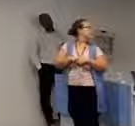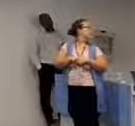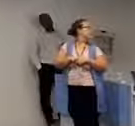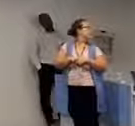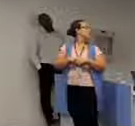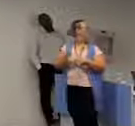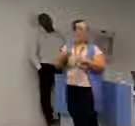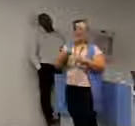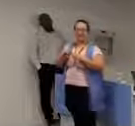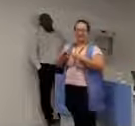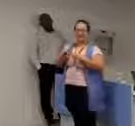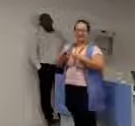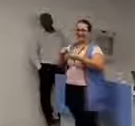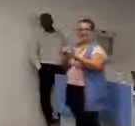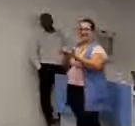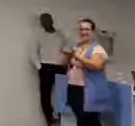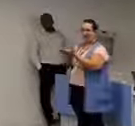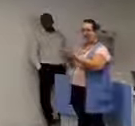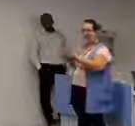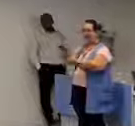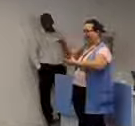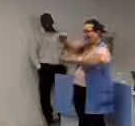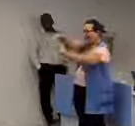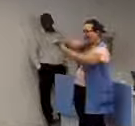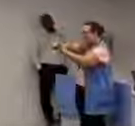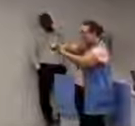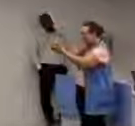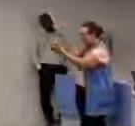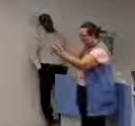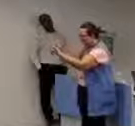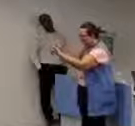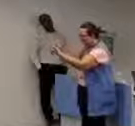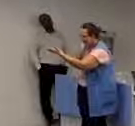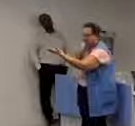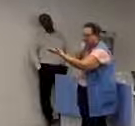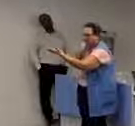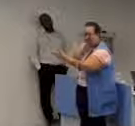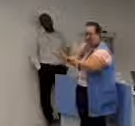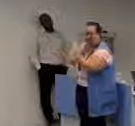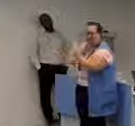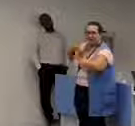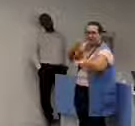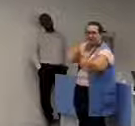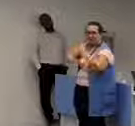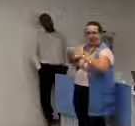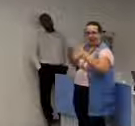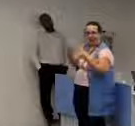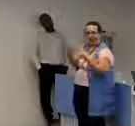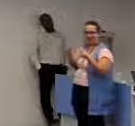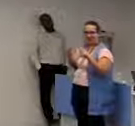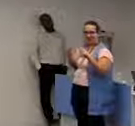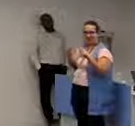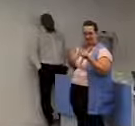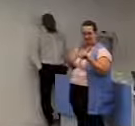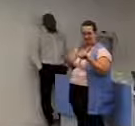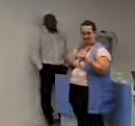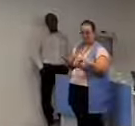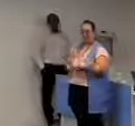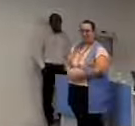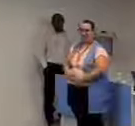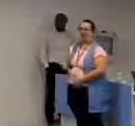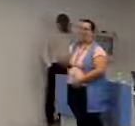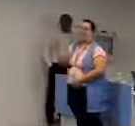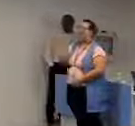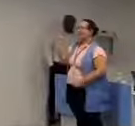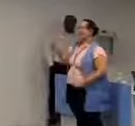em pranchetas e desenhos feitos à mão. Ok? Vocês já devem ter ouvido falar disso, não é a realidade de vocês, mas era